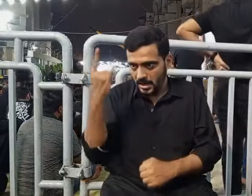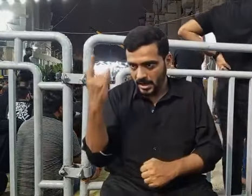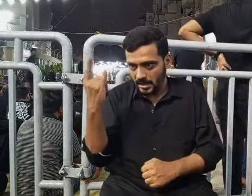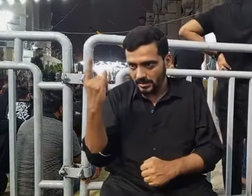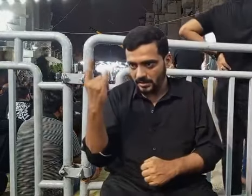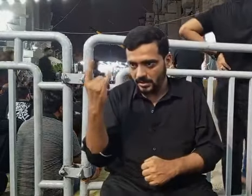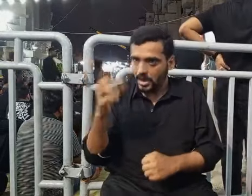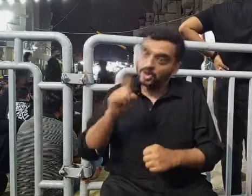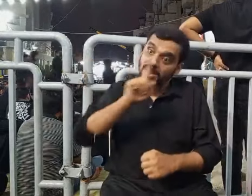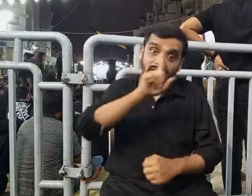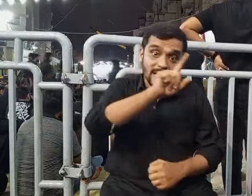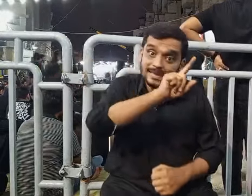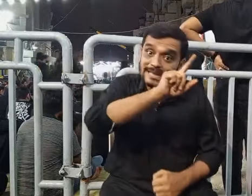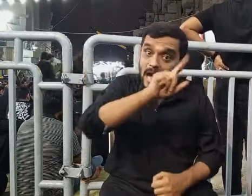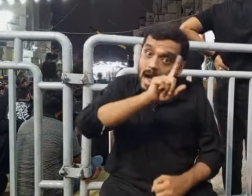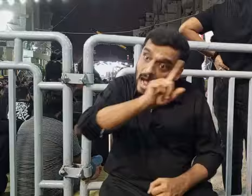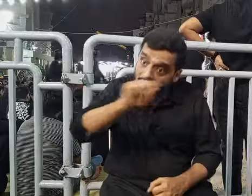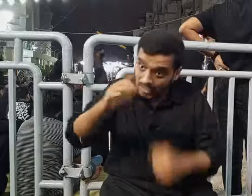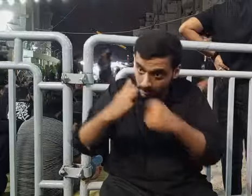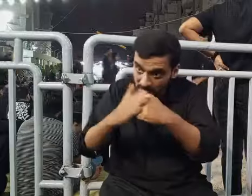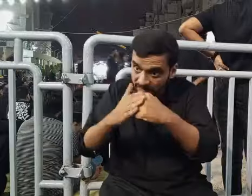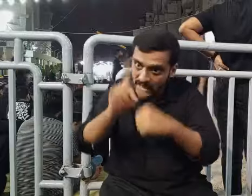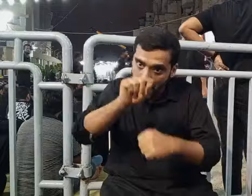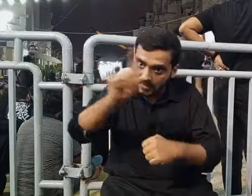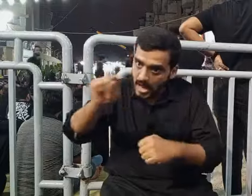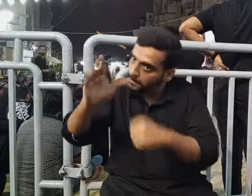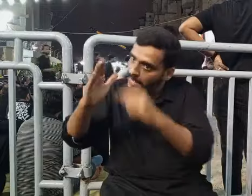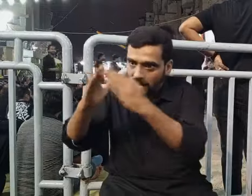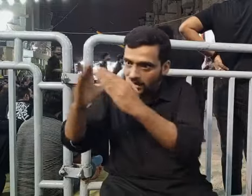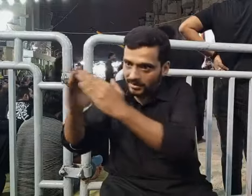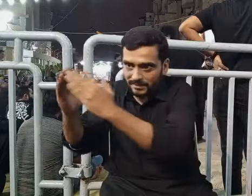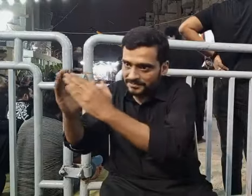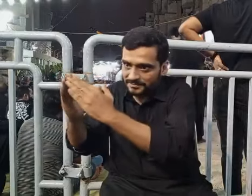گھر کو تلاش کرو. عظمت فاطمہ الزہرا پر ایک گھر کے سلوات تو بھیجے گا محمد.